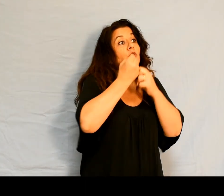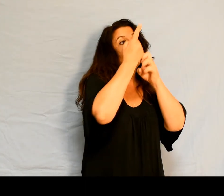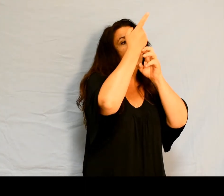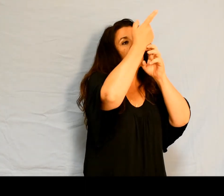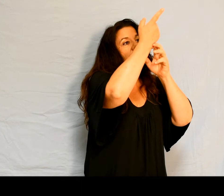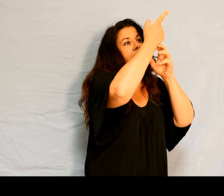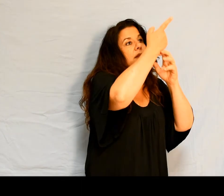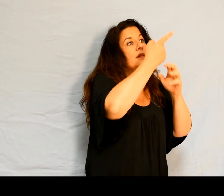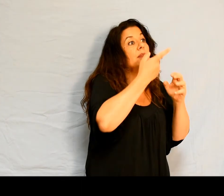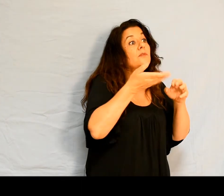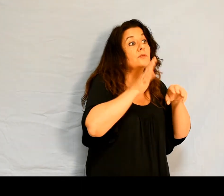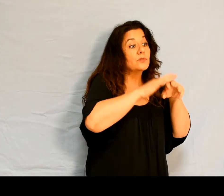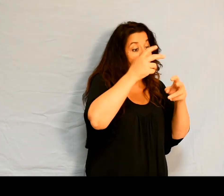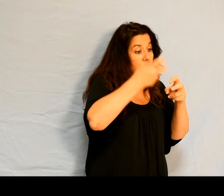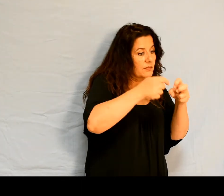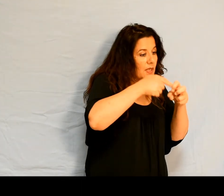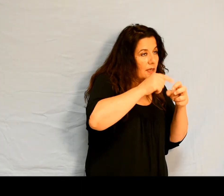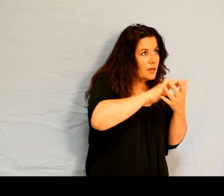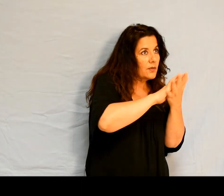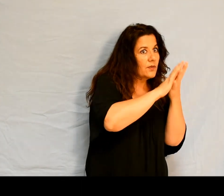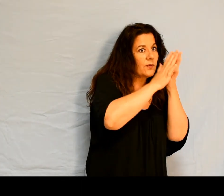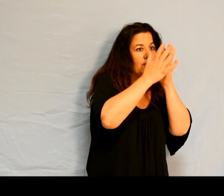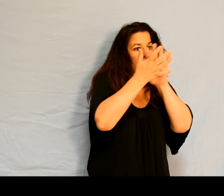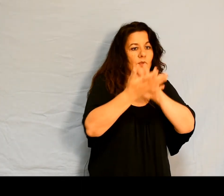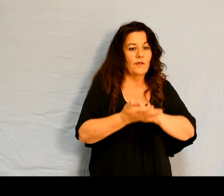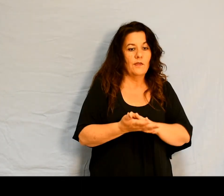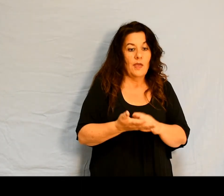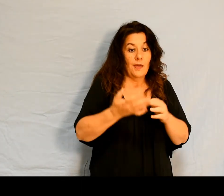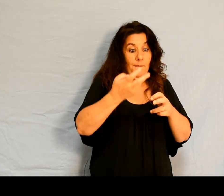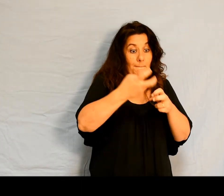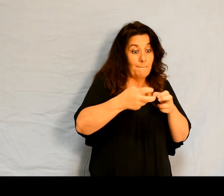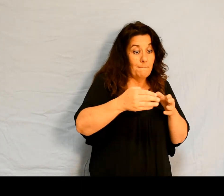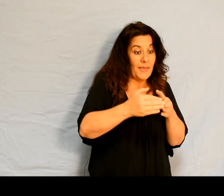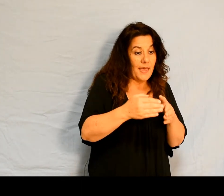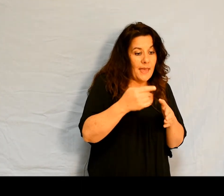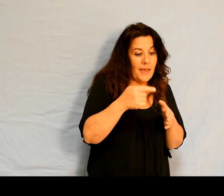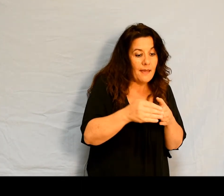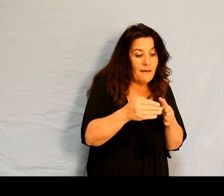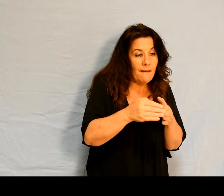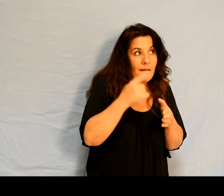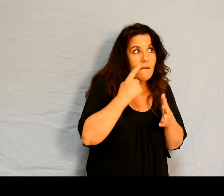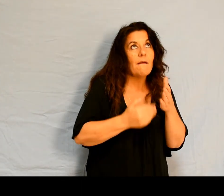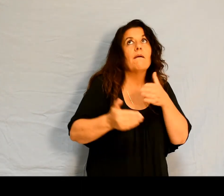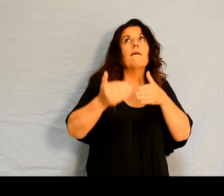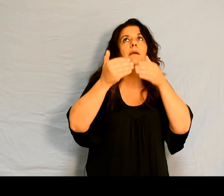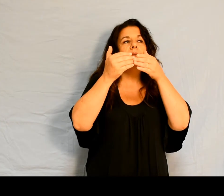C'est là l'œuvre du Christ, la merveille devant vos yeux, nos